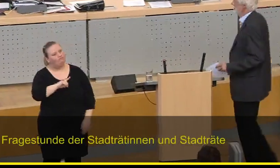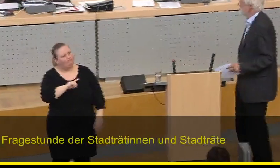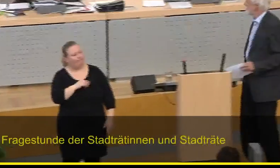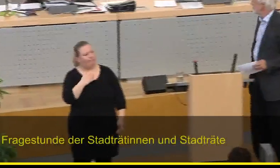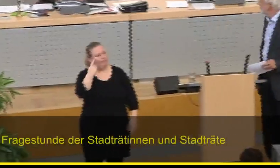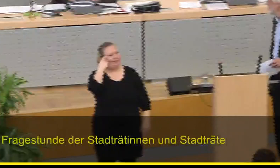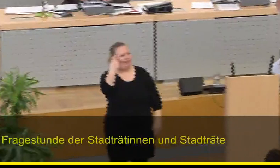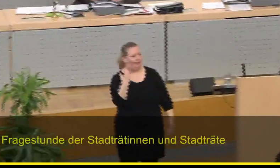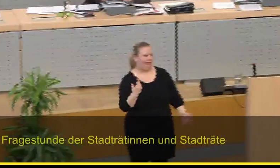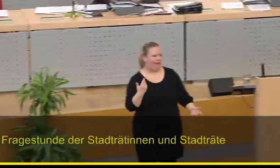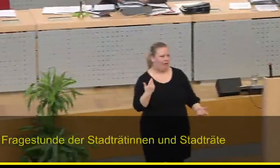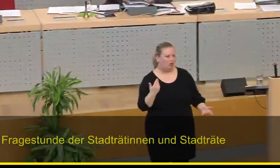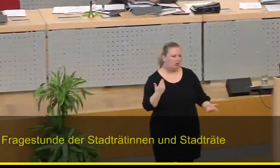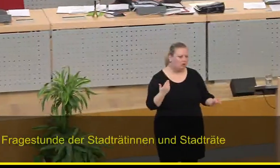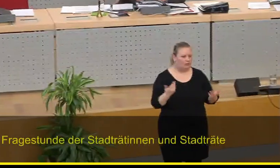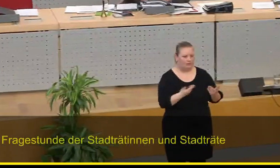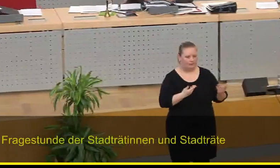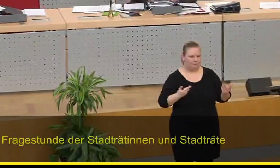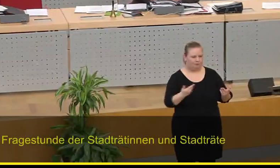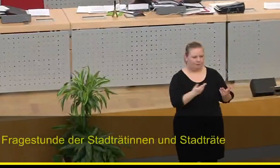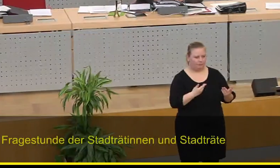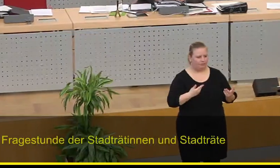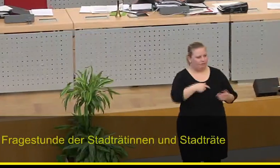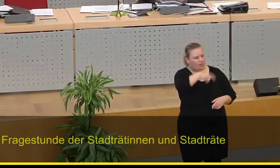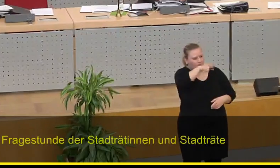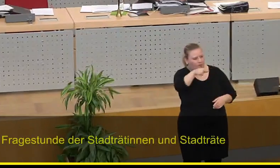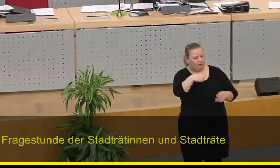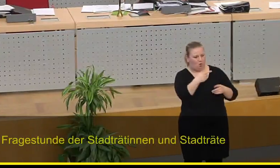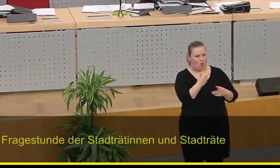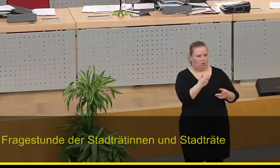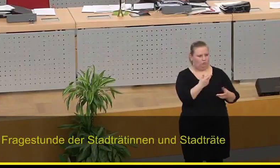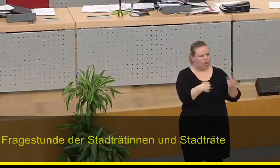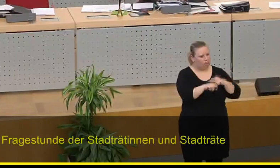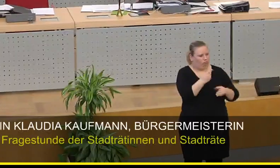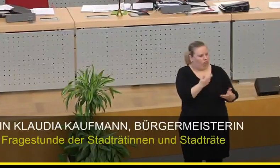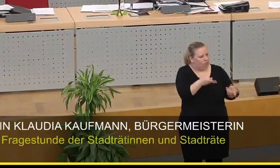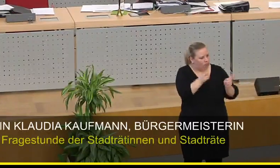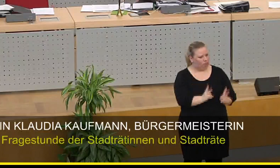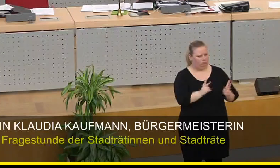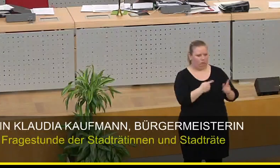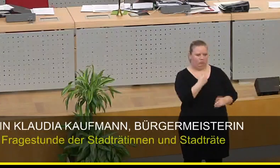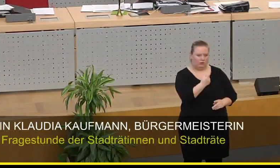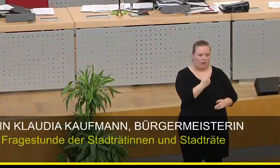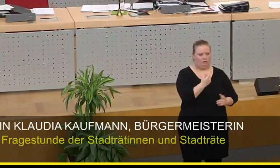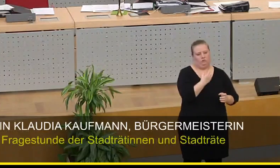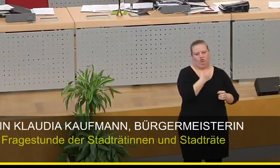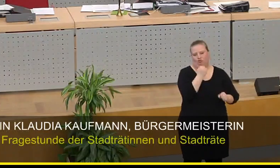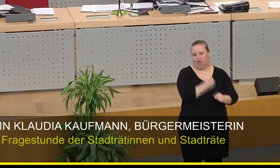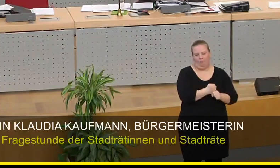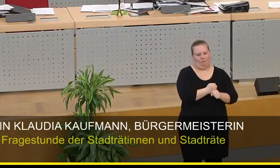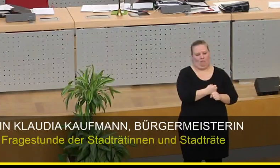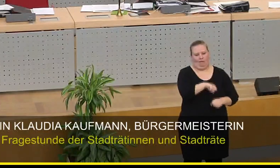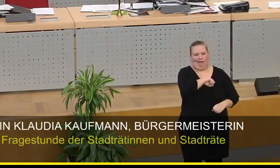ausgehen, dass es wir mit mündigen Bürgerinnen und Bürgern zu tun haben, die eben sehr kritisch auch auf